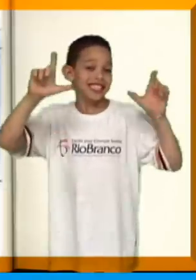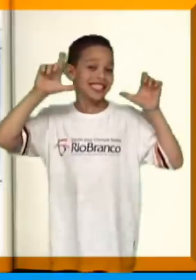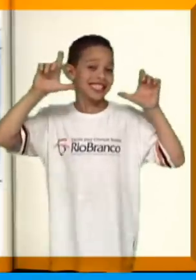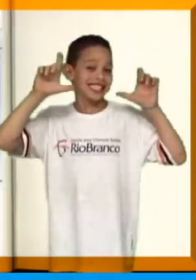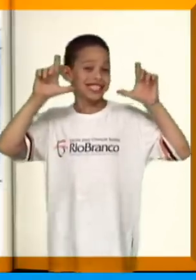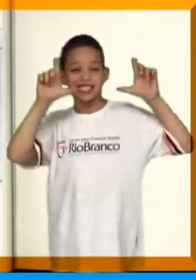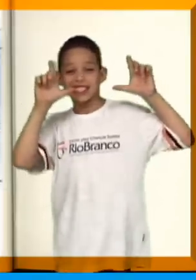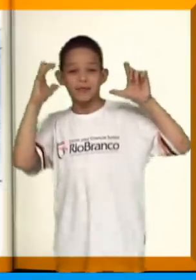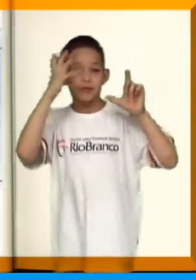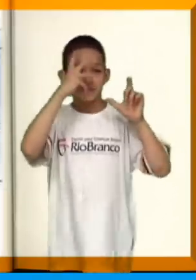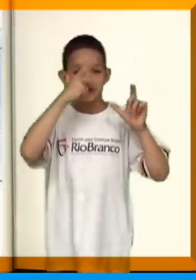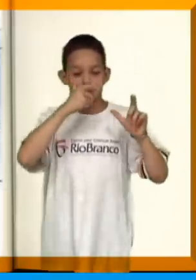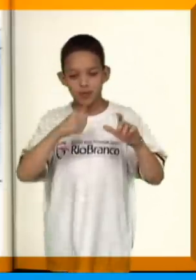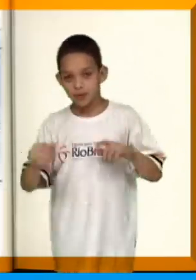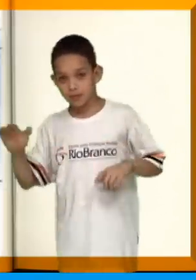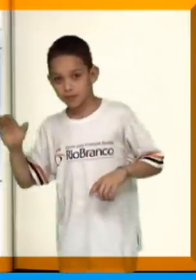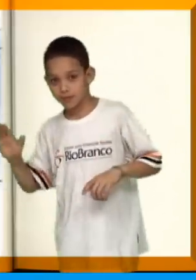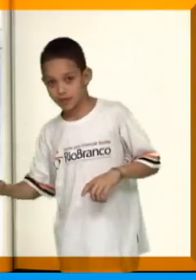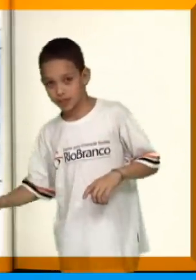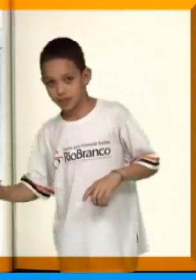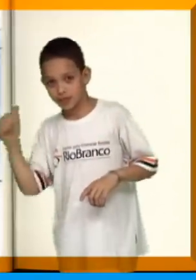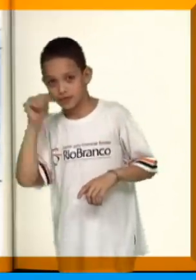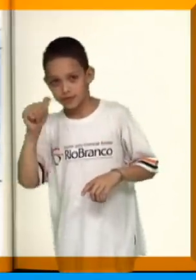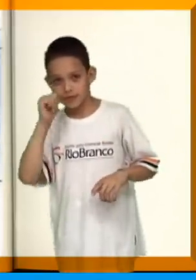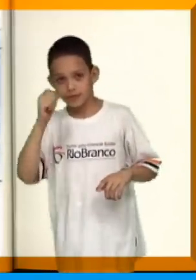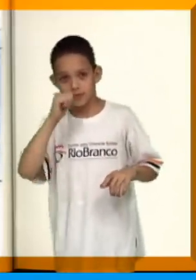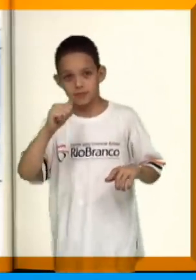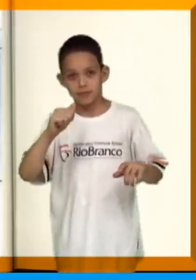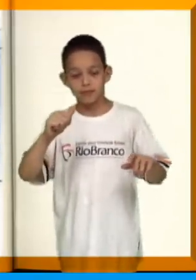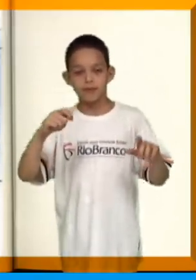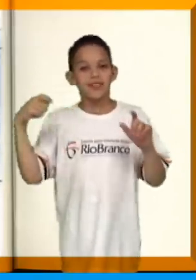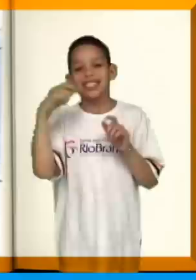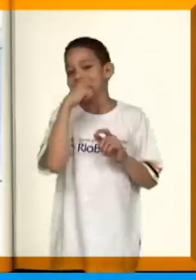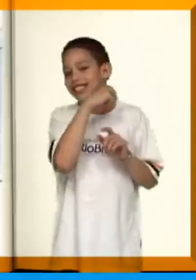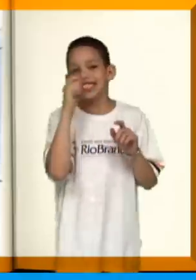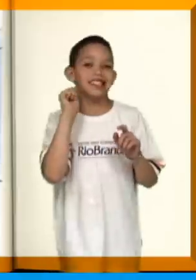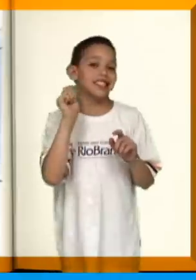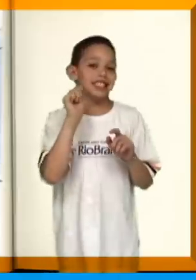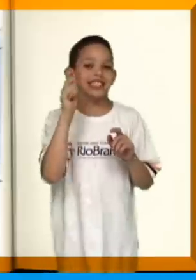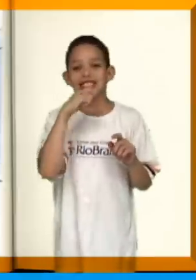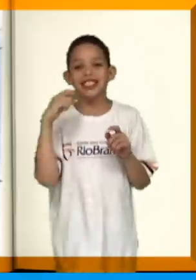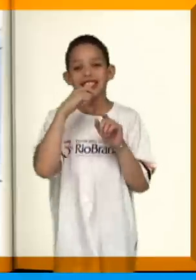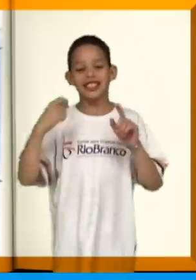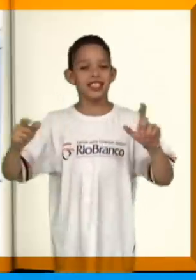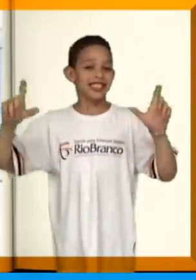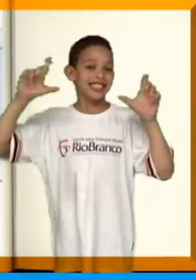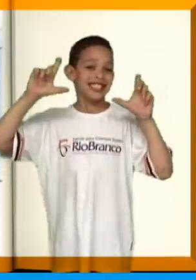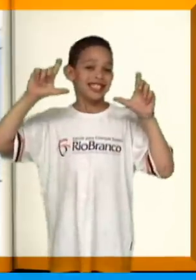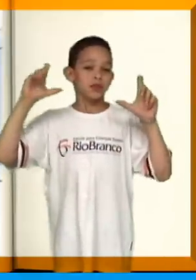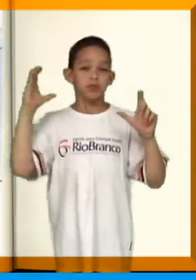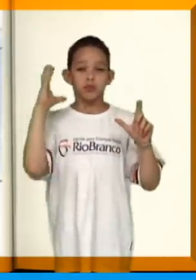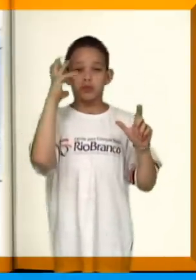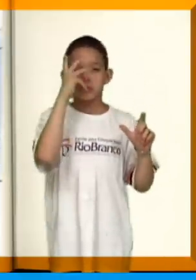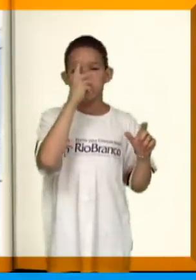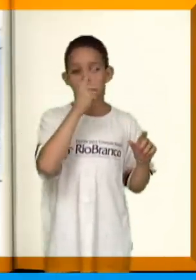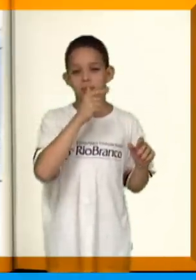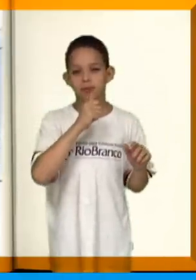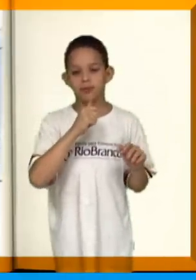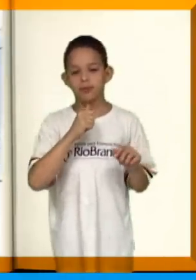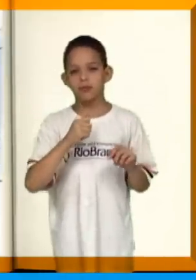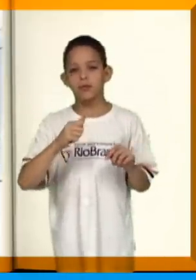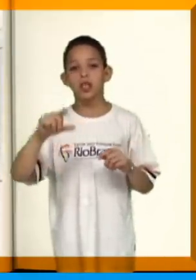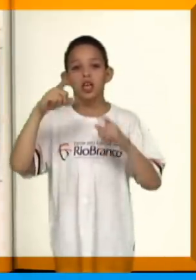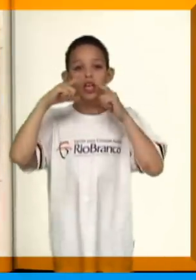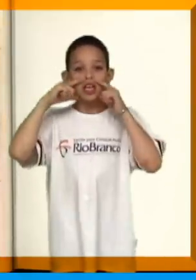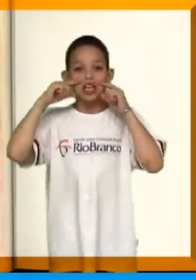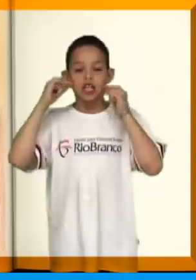E se olhavam no espelho o quanto ficavam bonitas, Dadá e sua companheira Dadazinha, lindas.